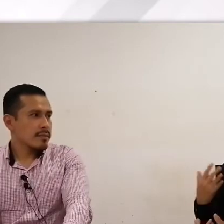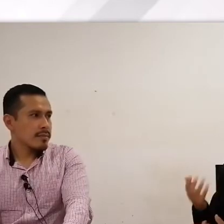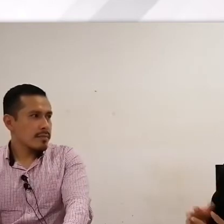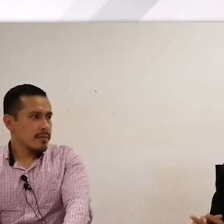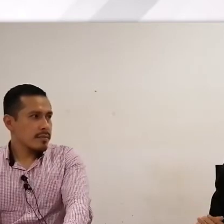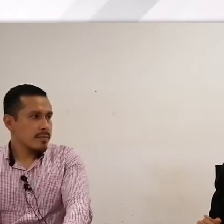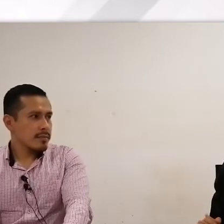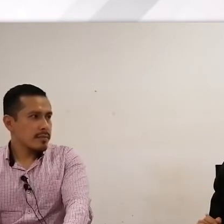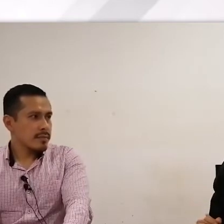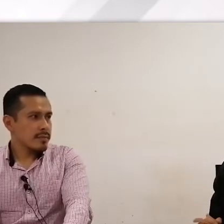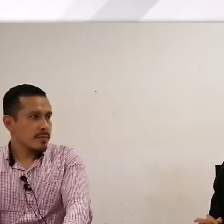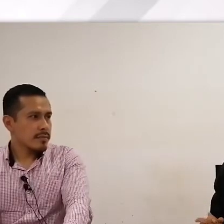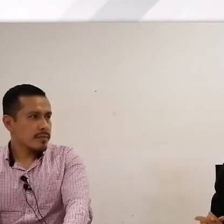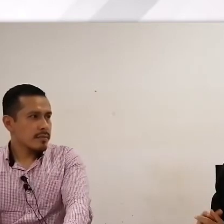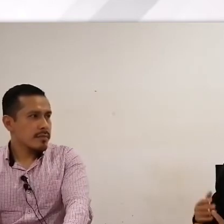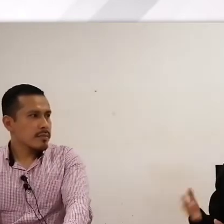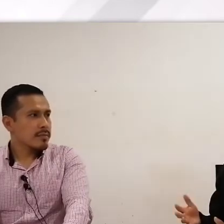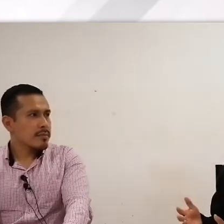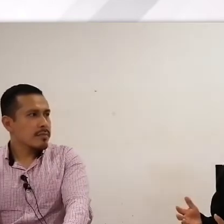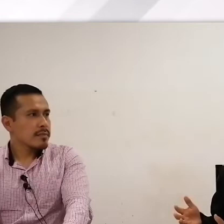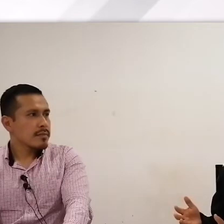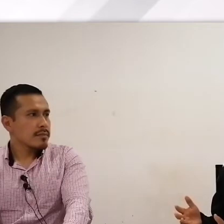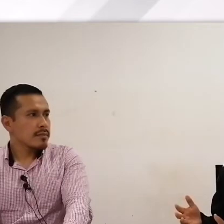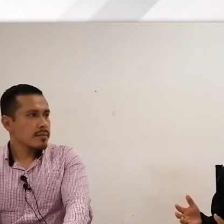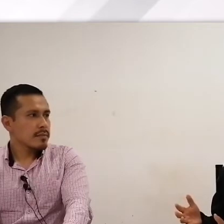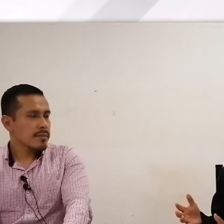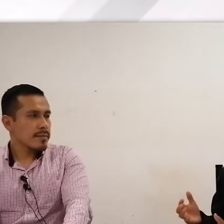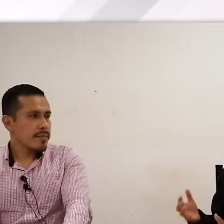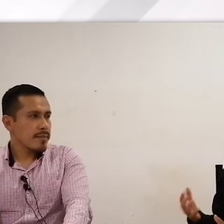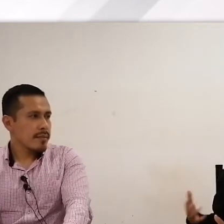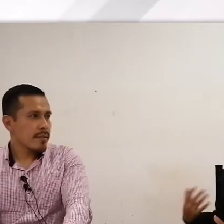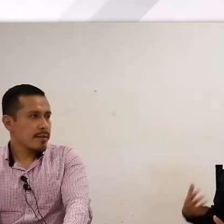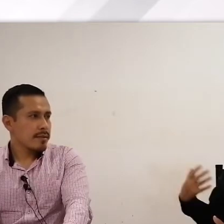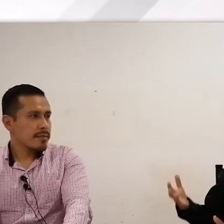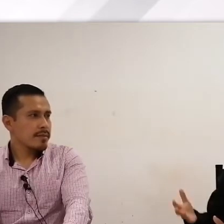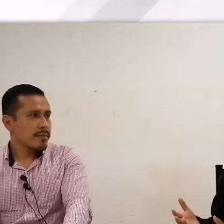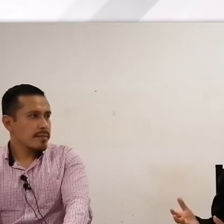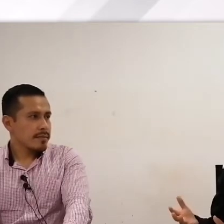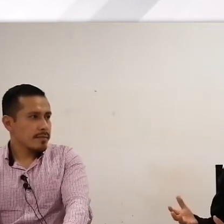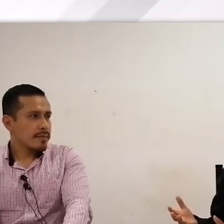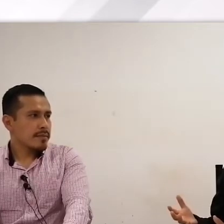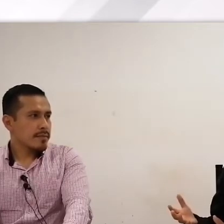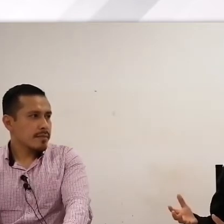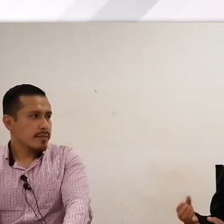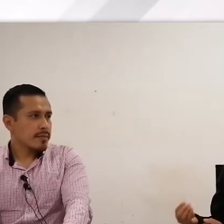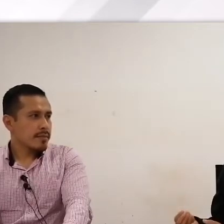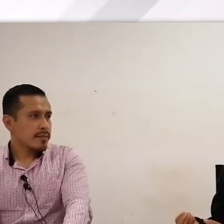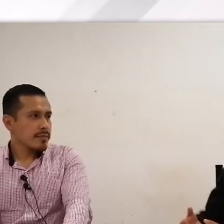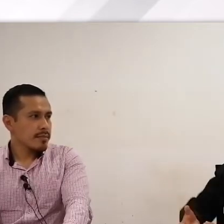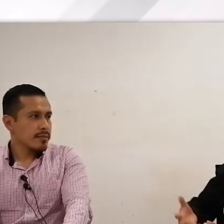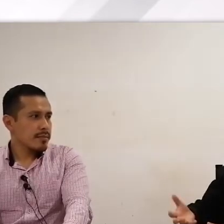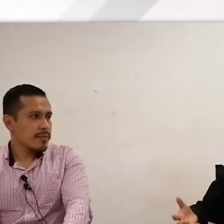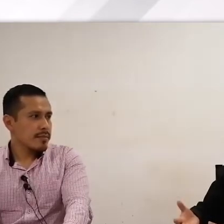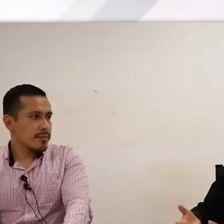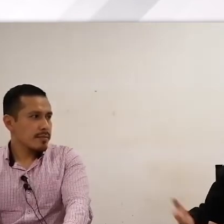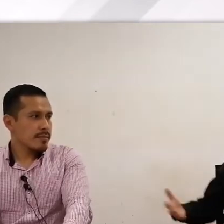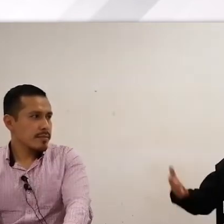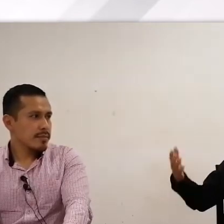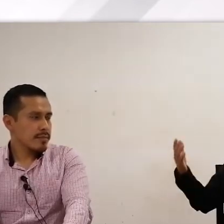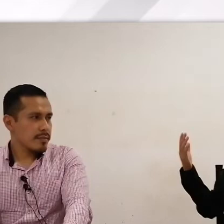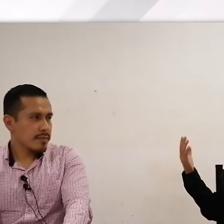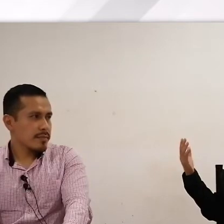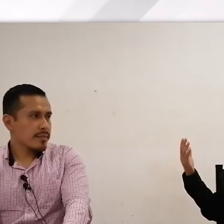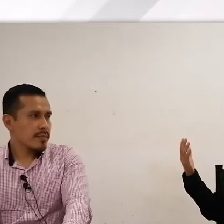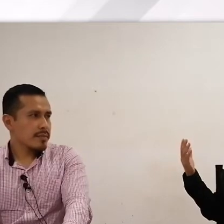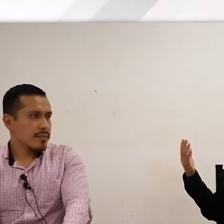con niños con problemas auditivos, pero sí he visto, por ejemplo, que algunas familias han caído en la sobreprotección y los pequeños no, bueno,